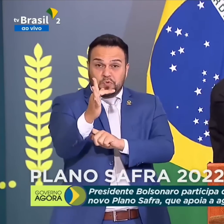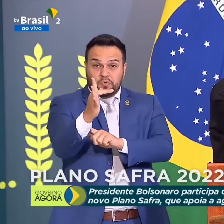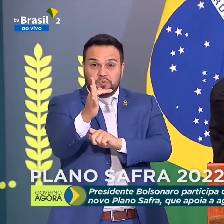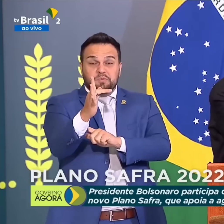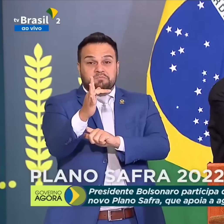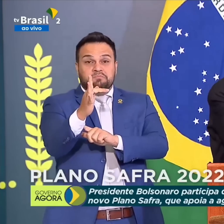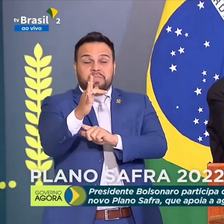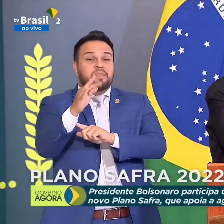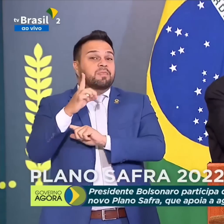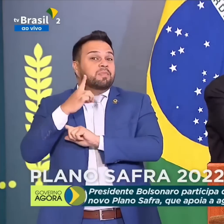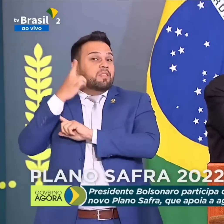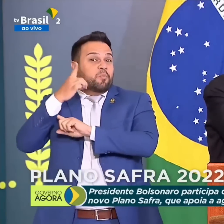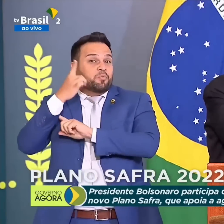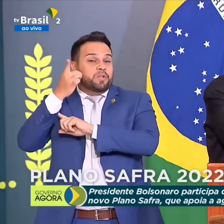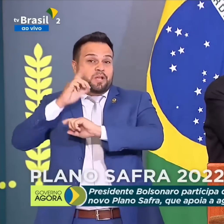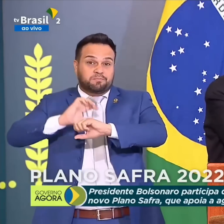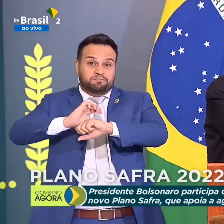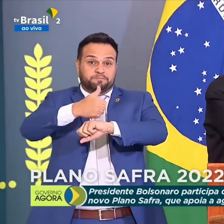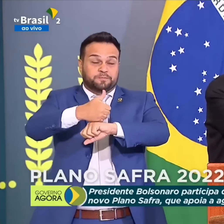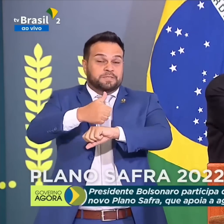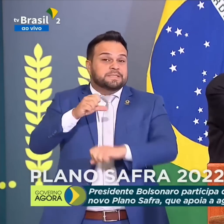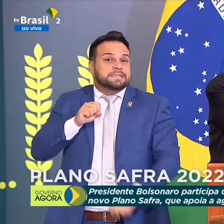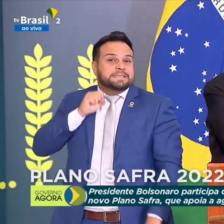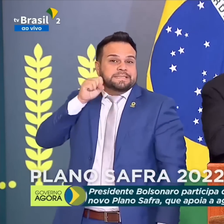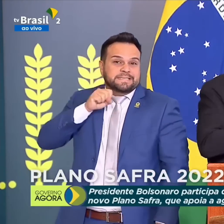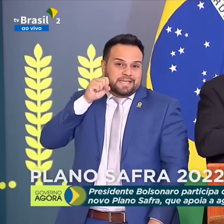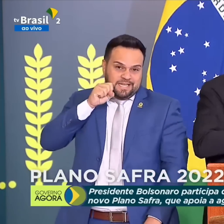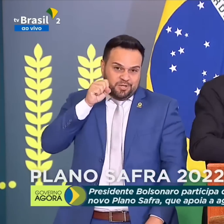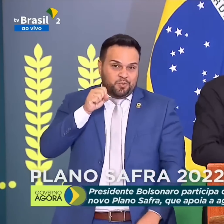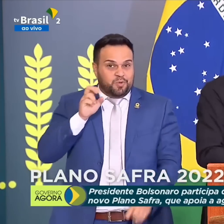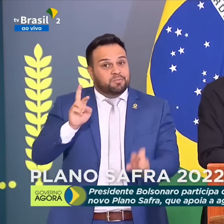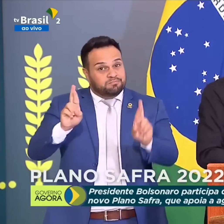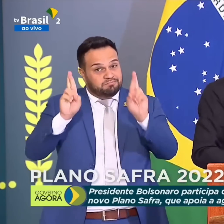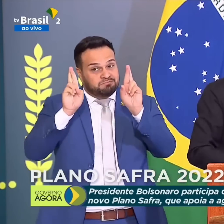de deputado a senadora da República.